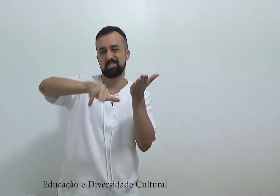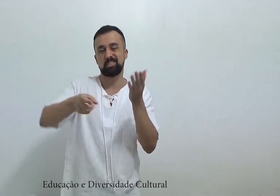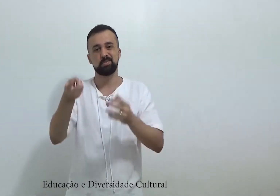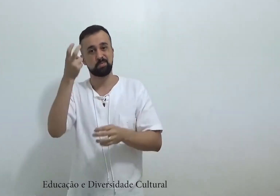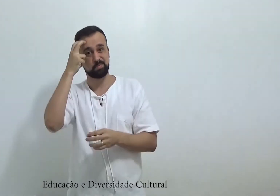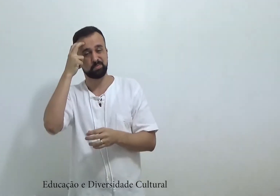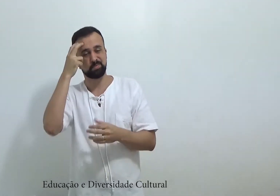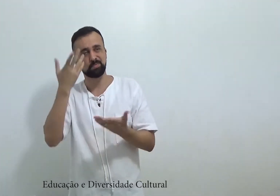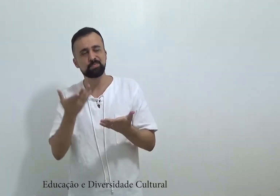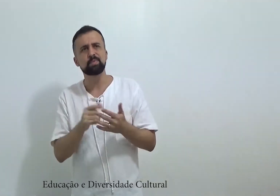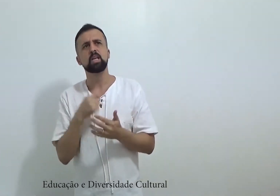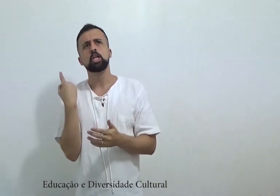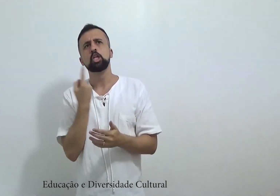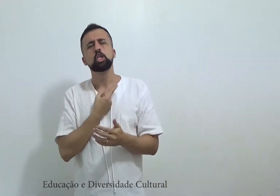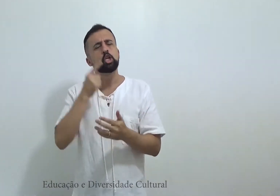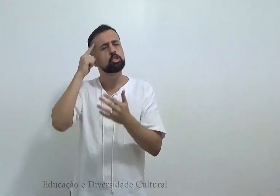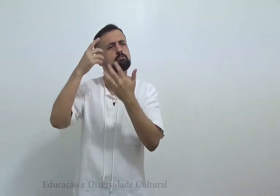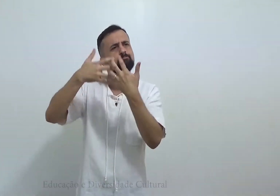Educação e Diversidade Cultural.